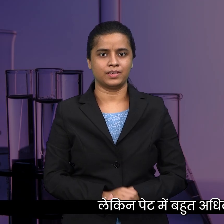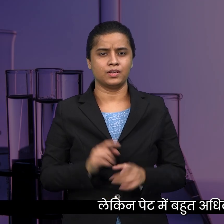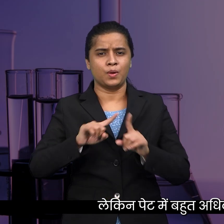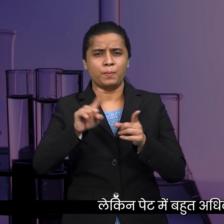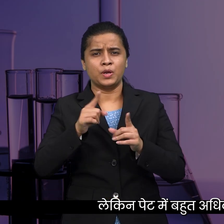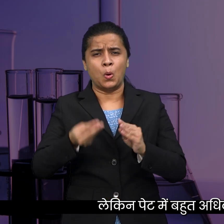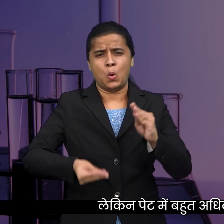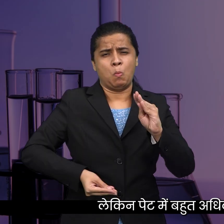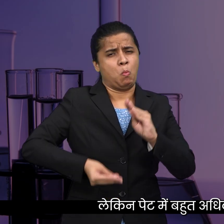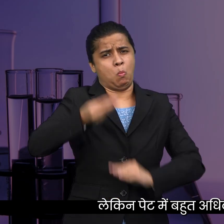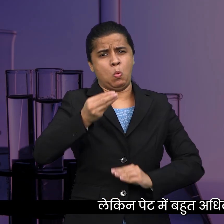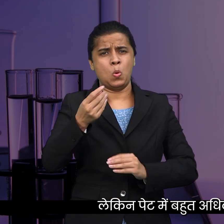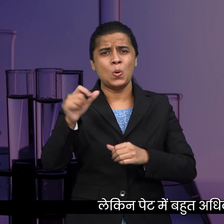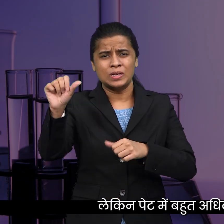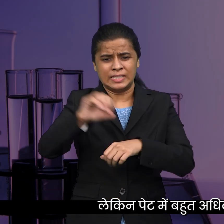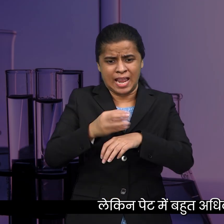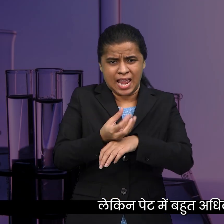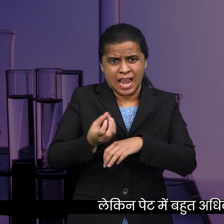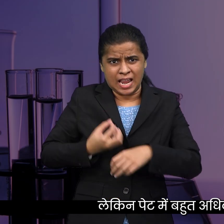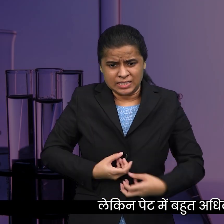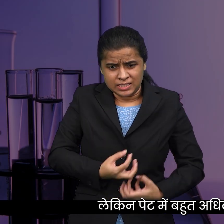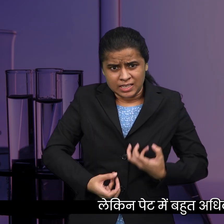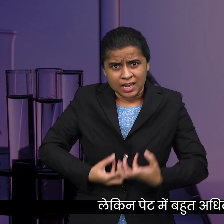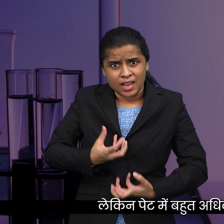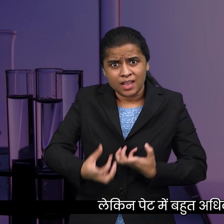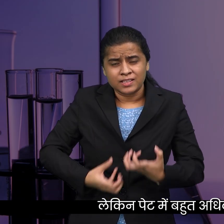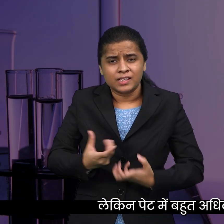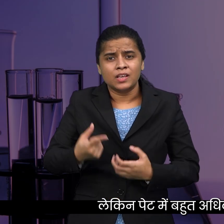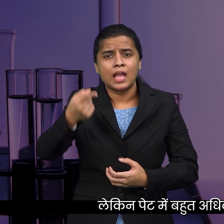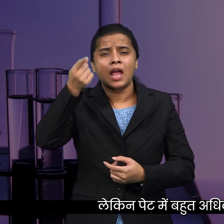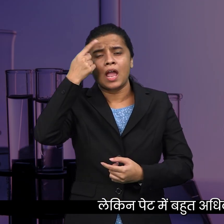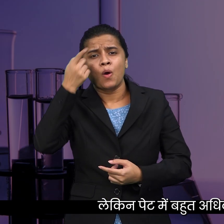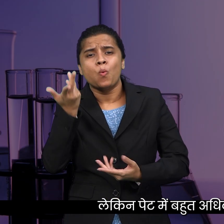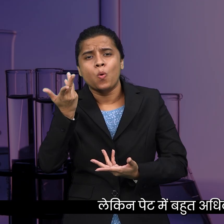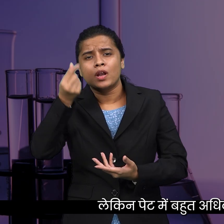लेकिन पेट में बहुत अधिक अम्ल अपच का कारण बनता है।